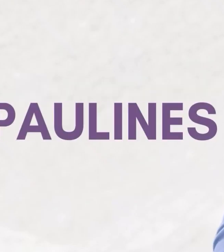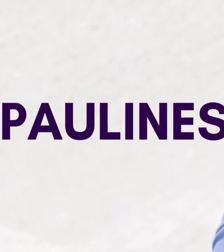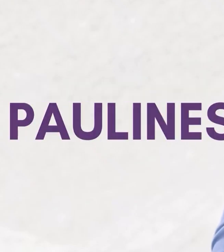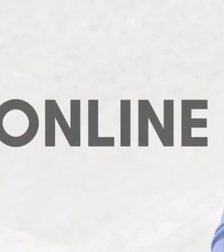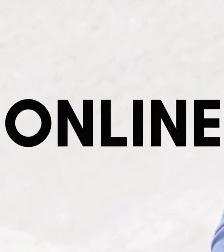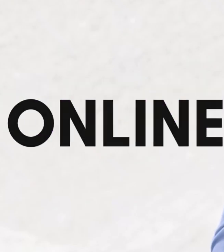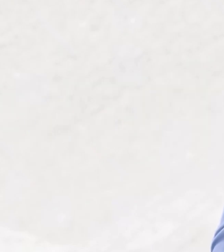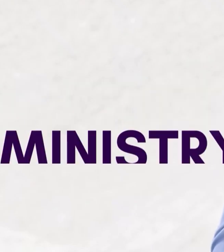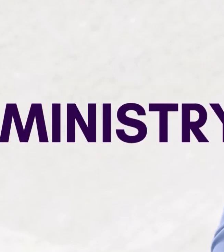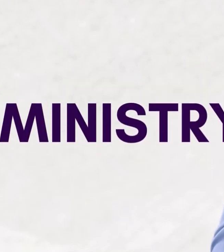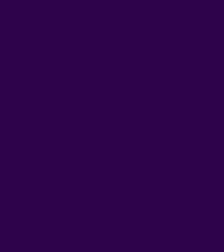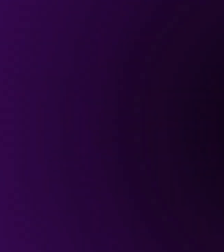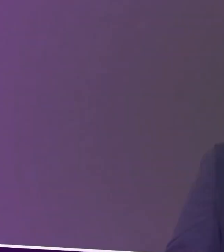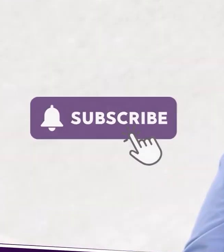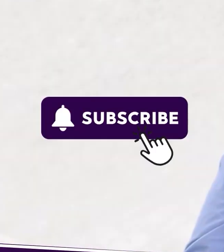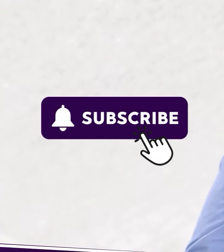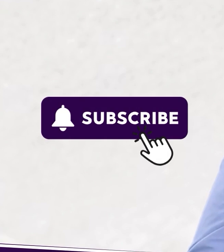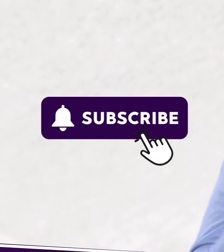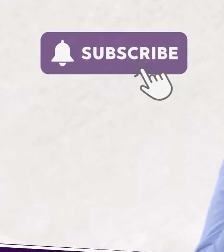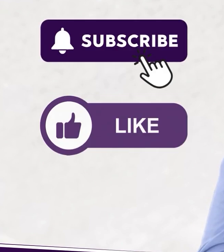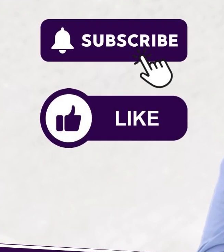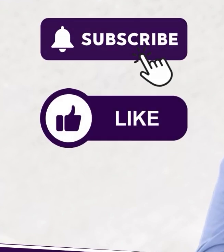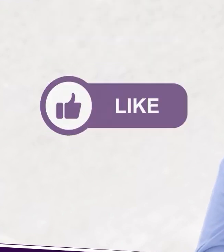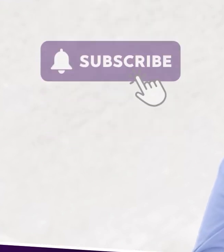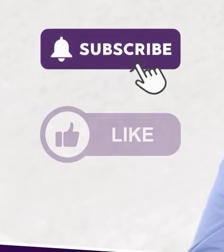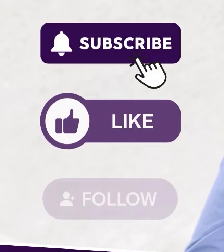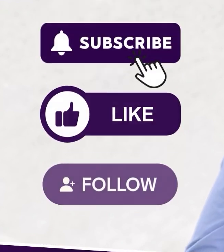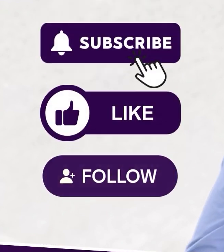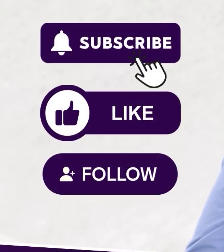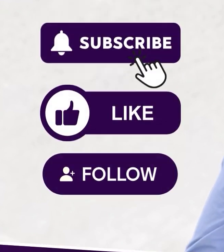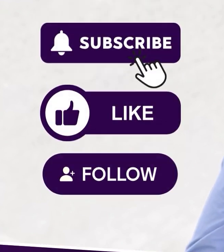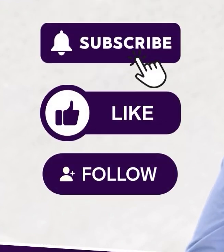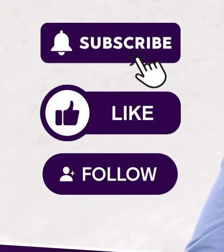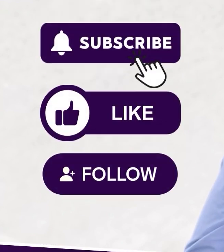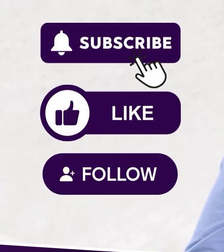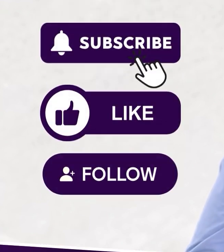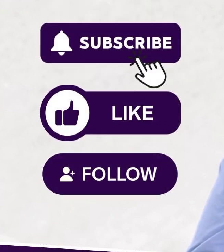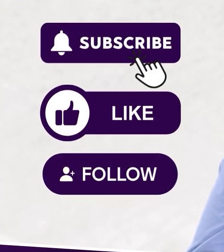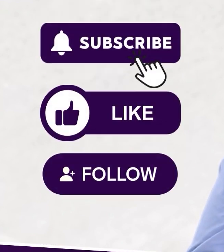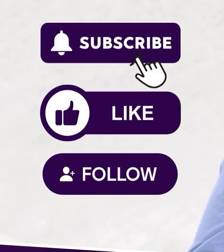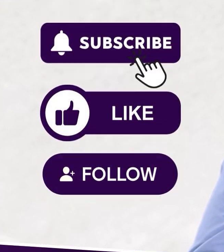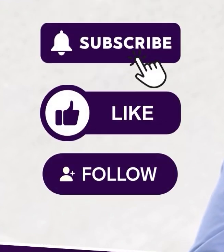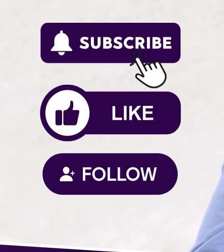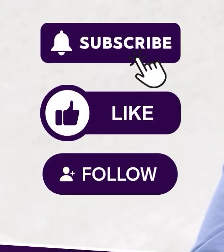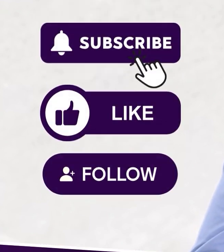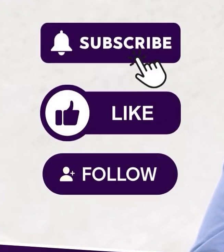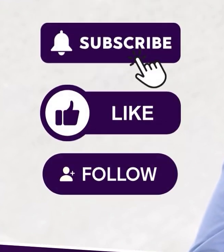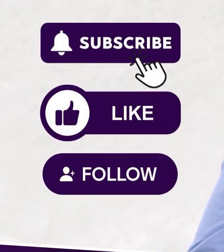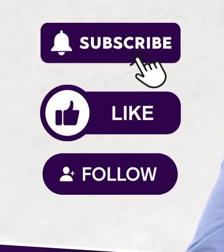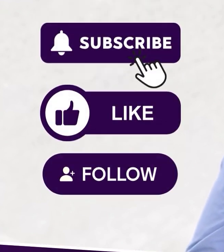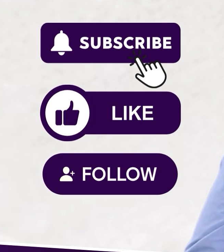support Pauline's online ministry. Subscribe, like, and follow us on Facebook, YouTube,